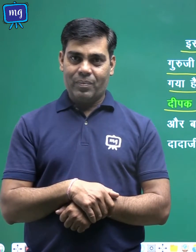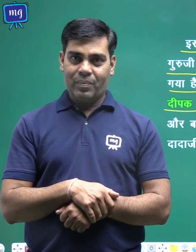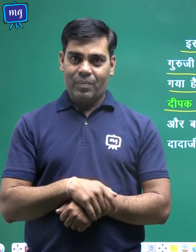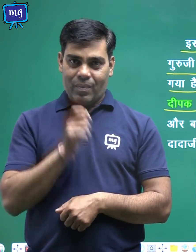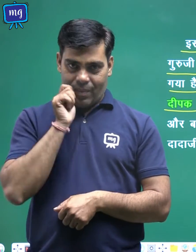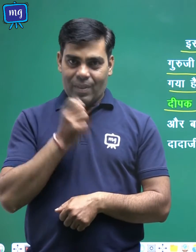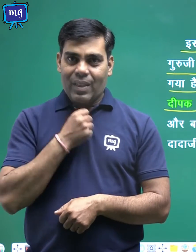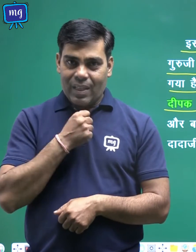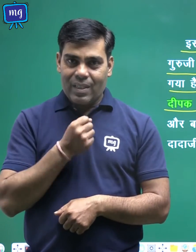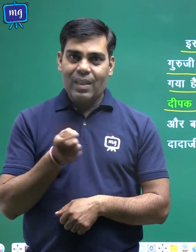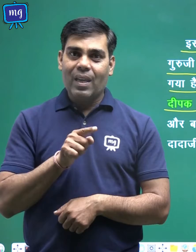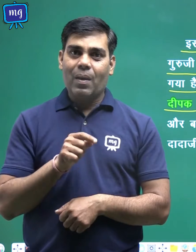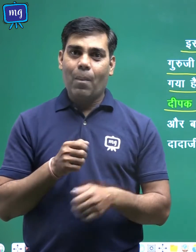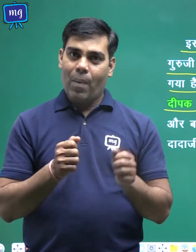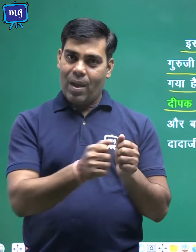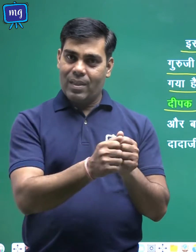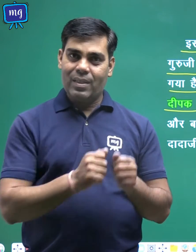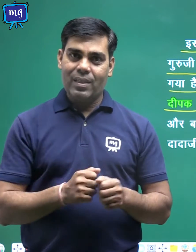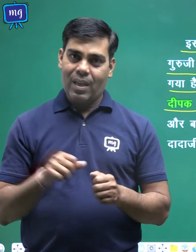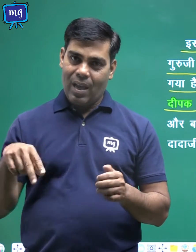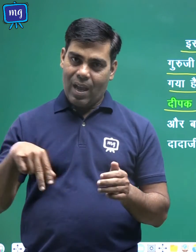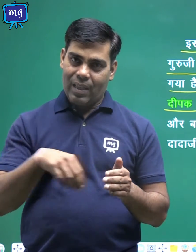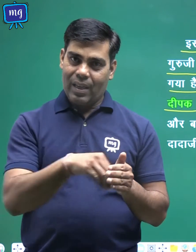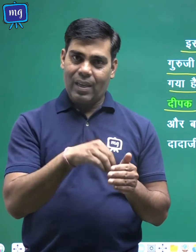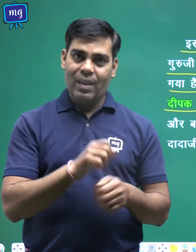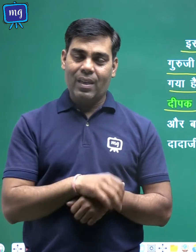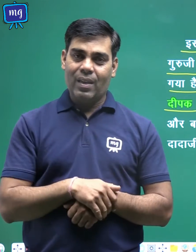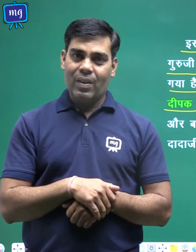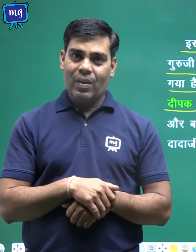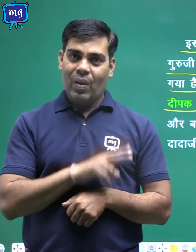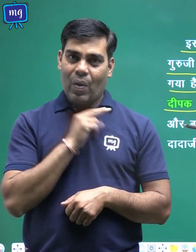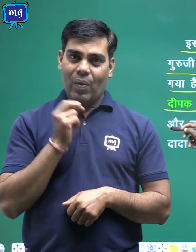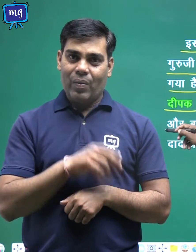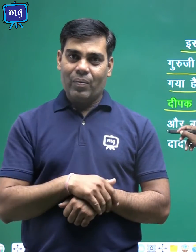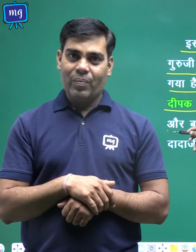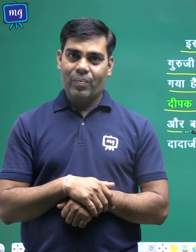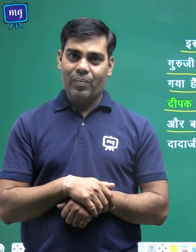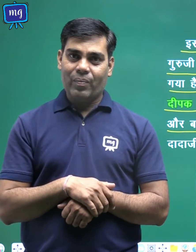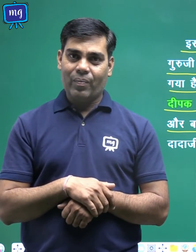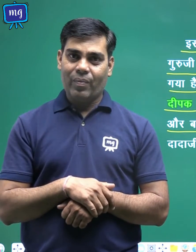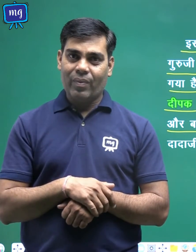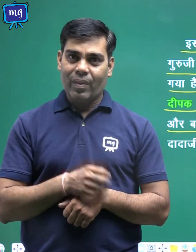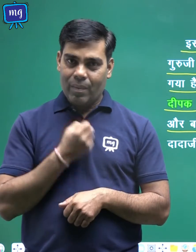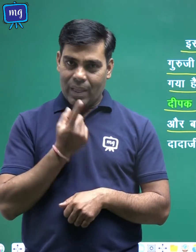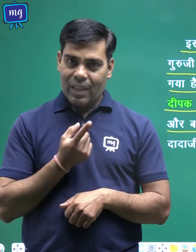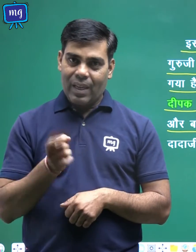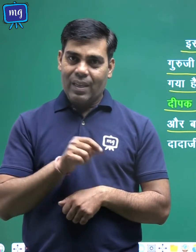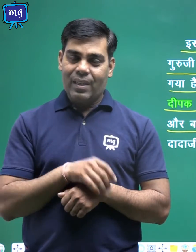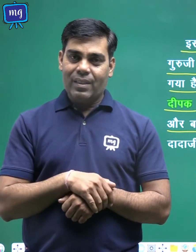दादाजी के पास आता है और बताता है कि